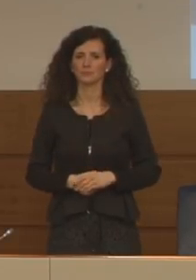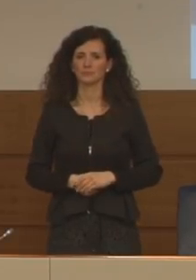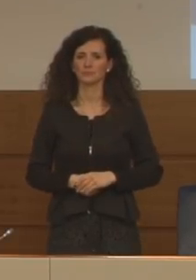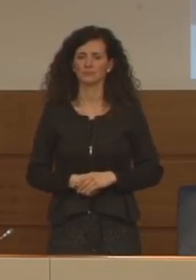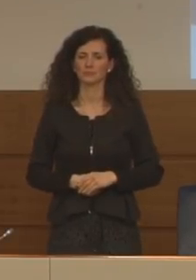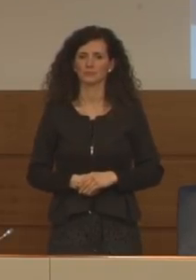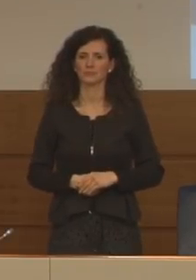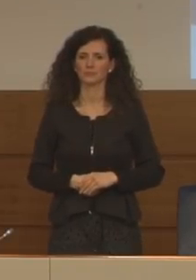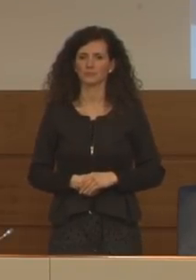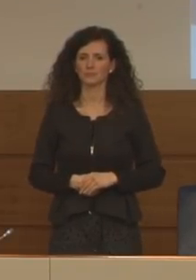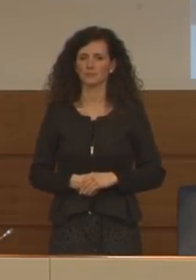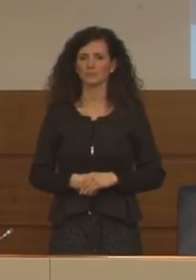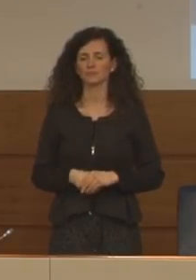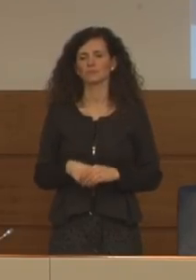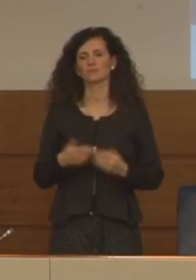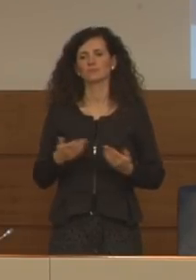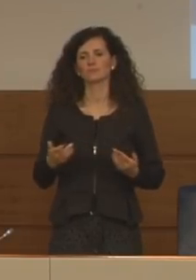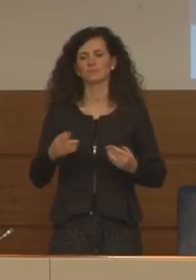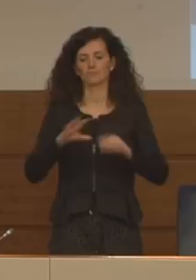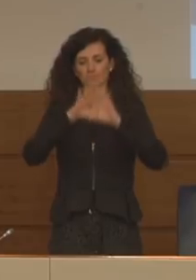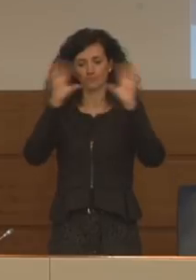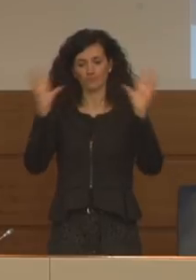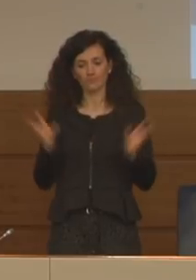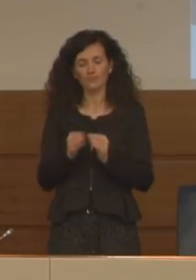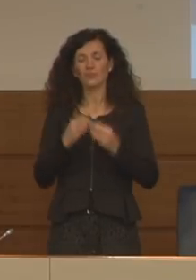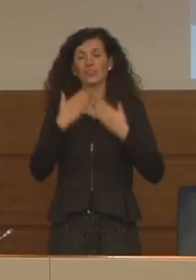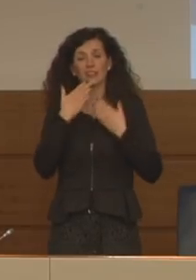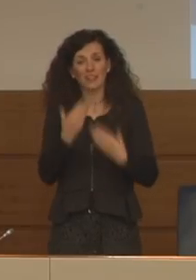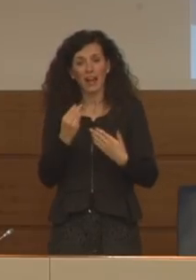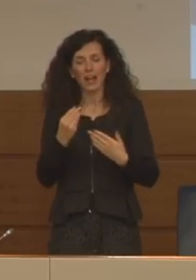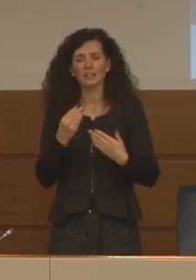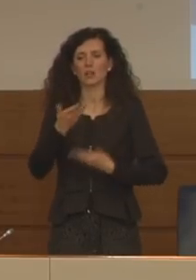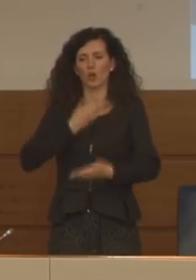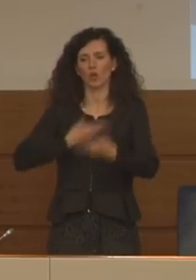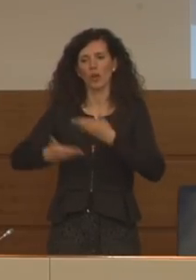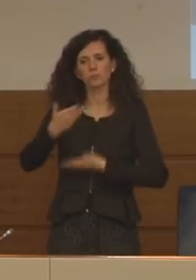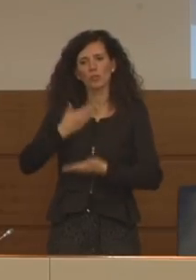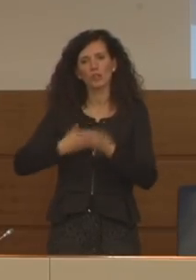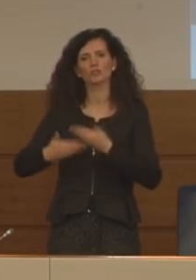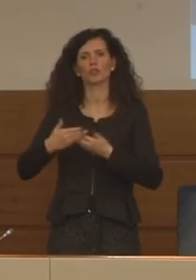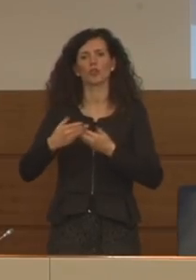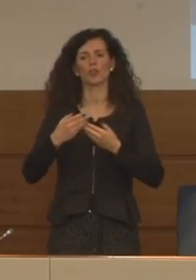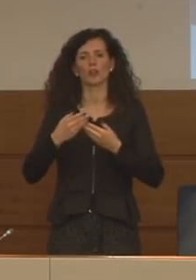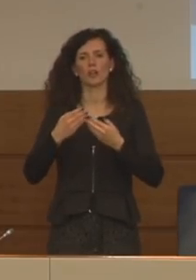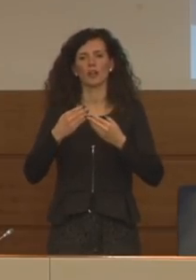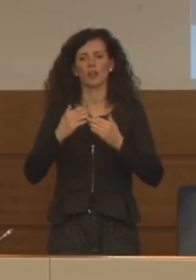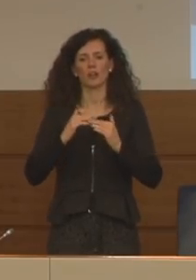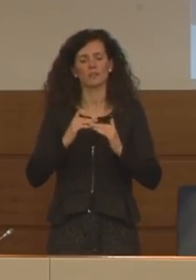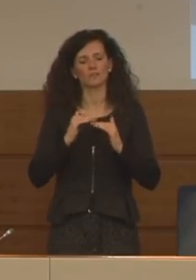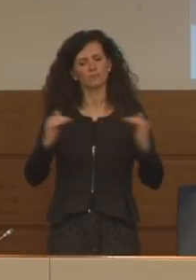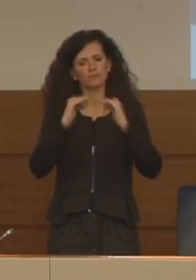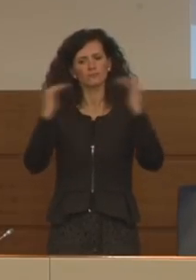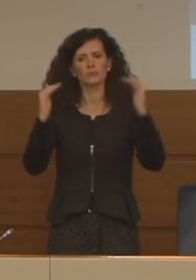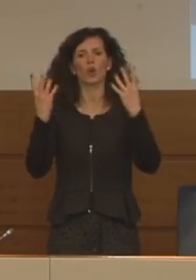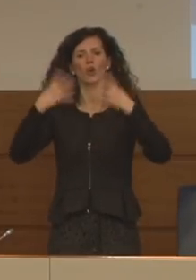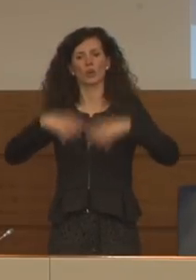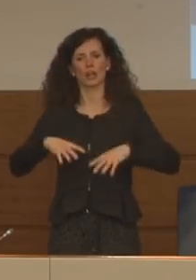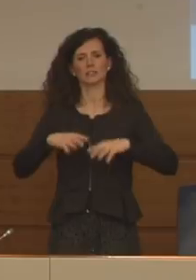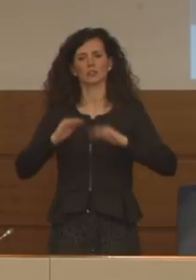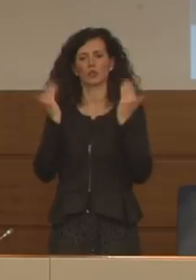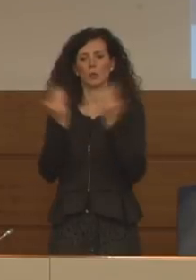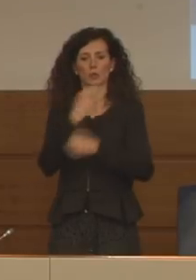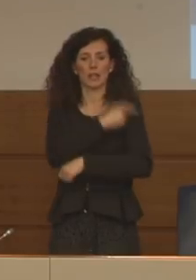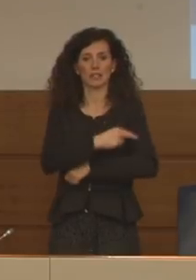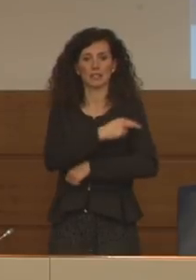tutto questo si manifesta anche con una strettissima collaborazione tra i livelli dell'organizzazione modella sanità il governo italiano quindi